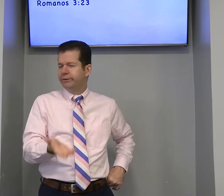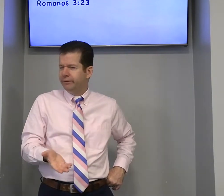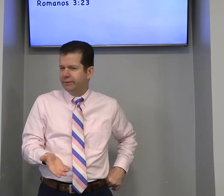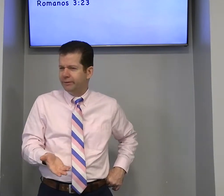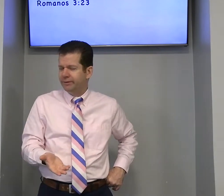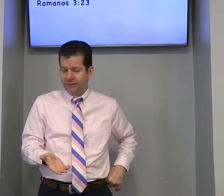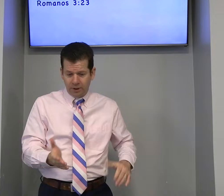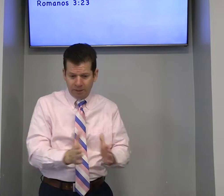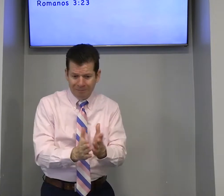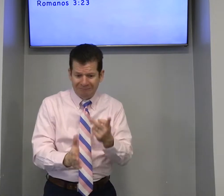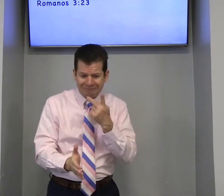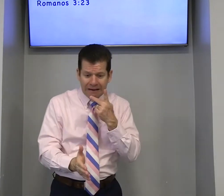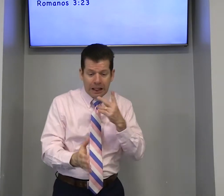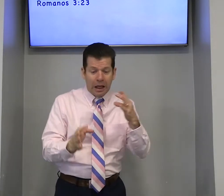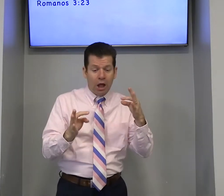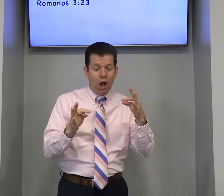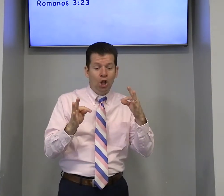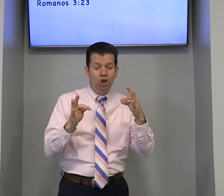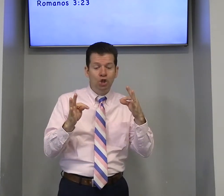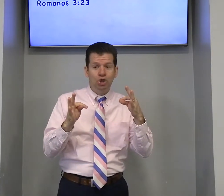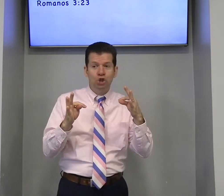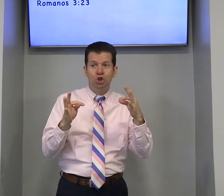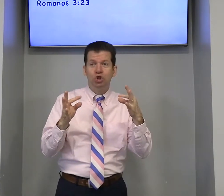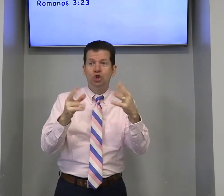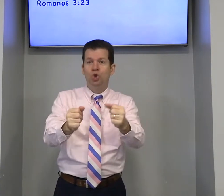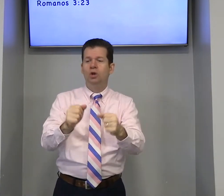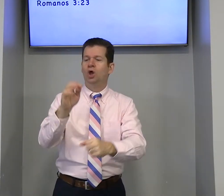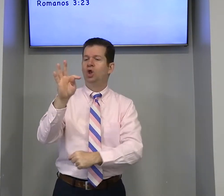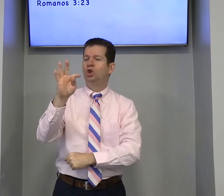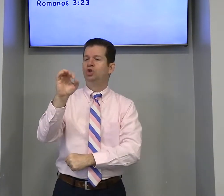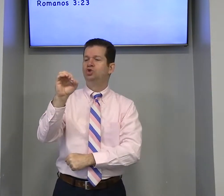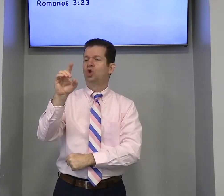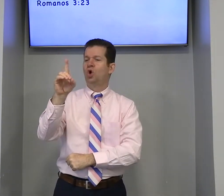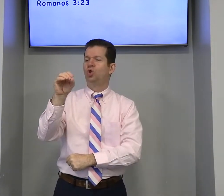falando que nunca pecou. A Bíblia fala que todos,